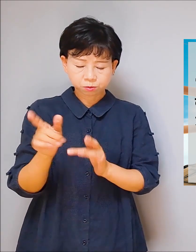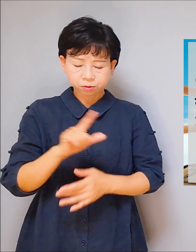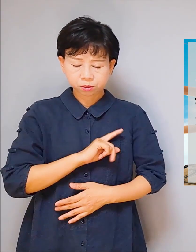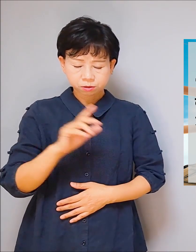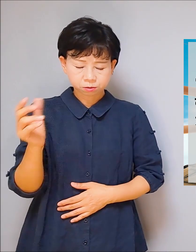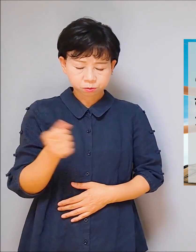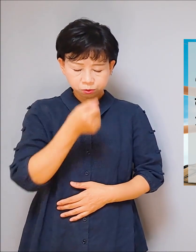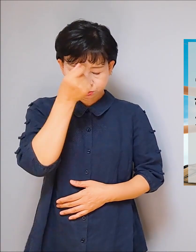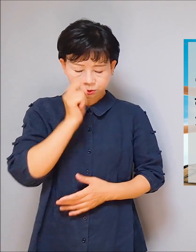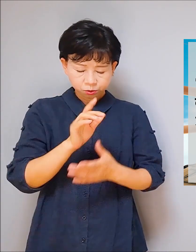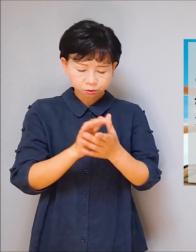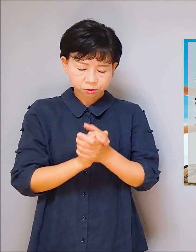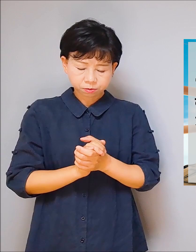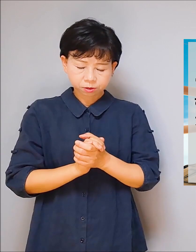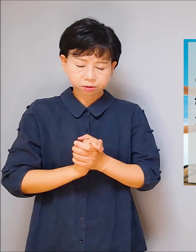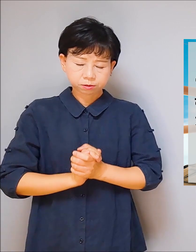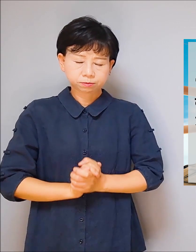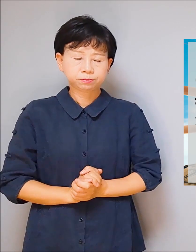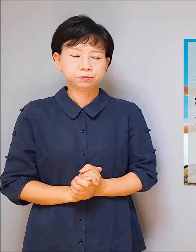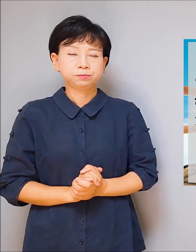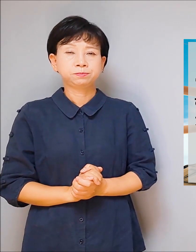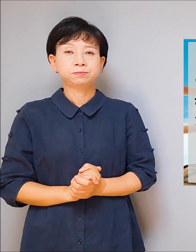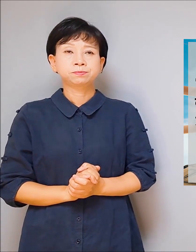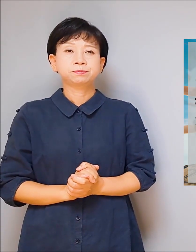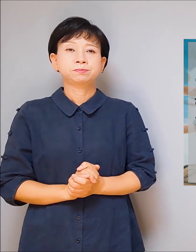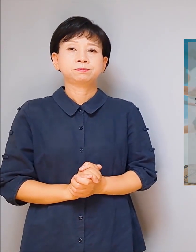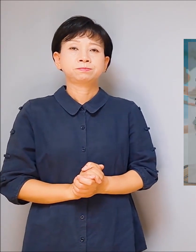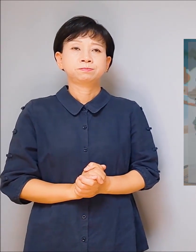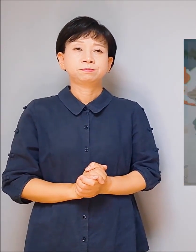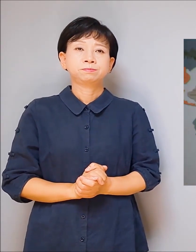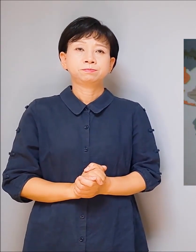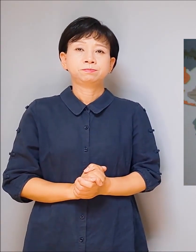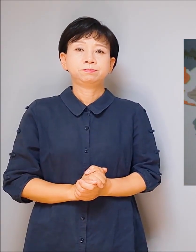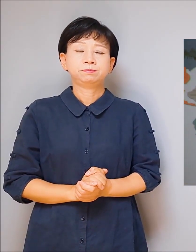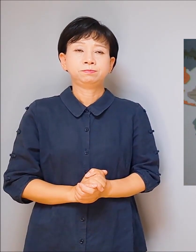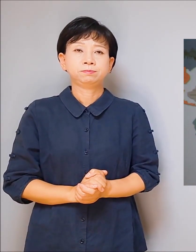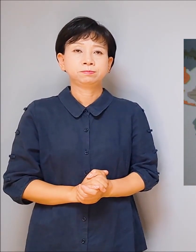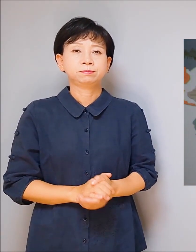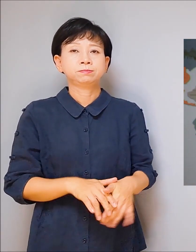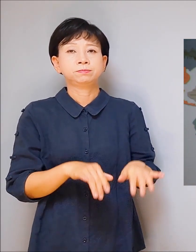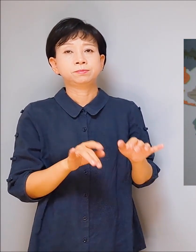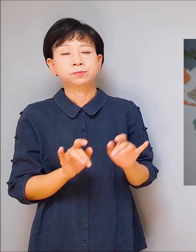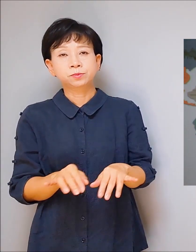예수님의 이름으로 기도드립니다. 아멘.